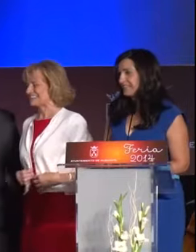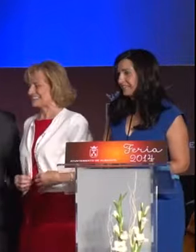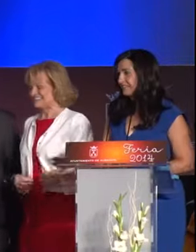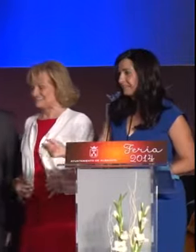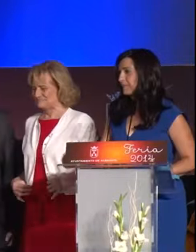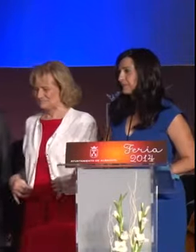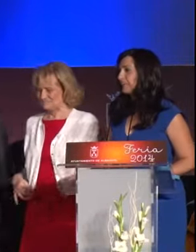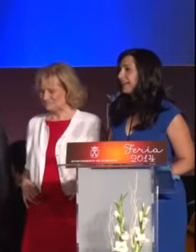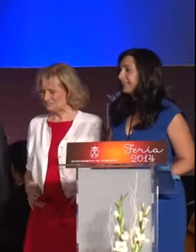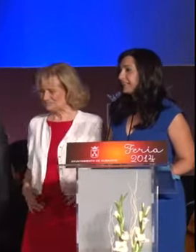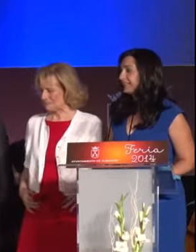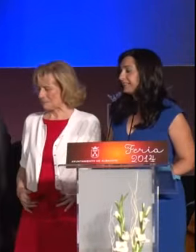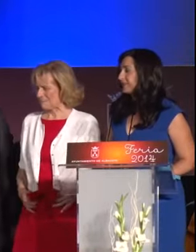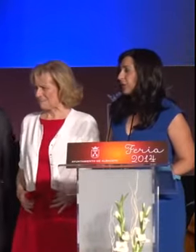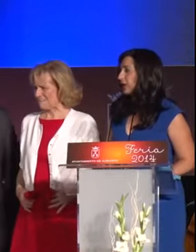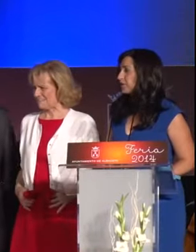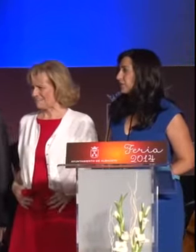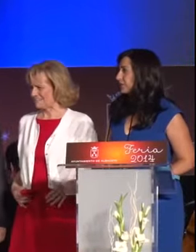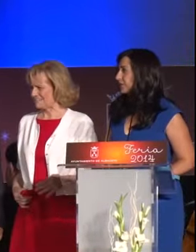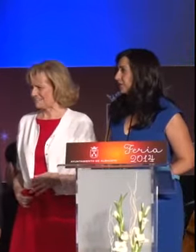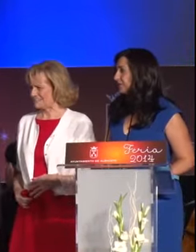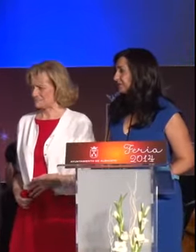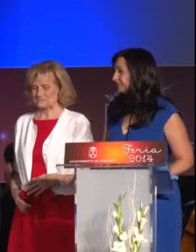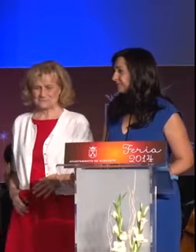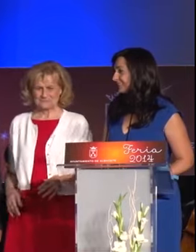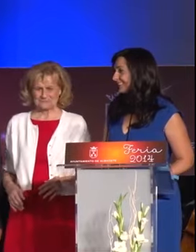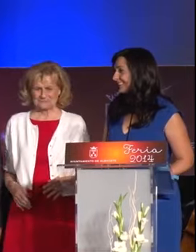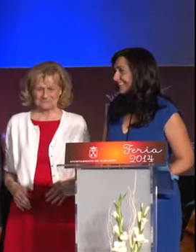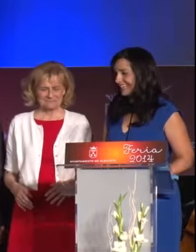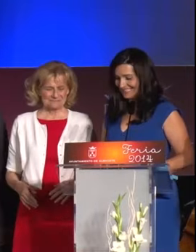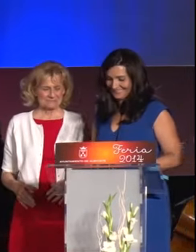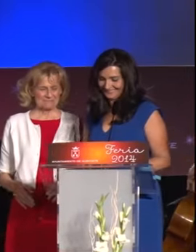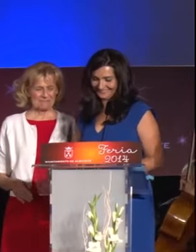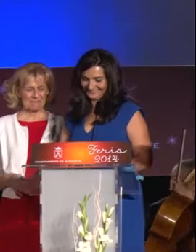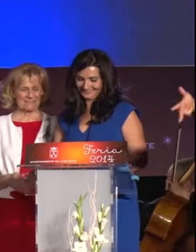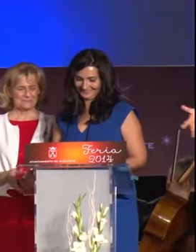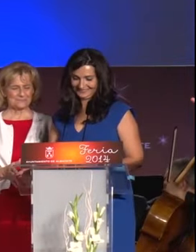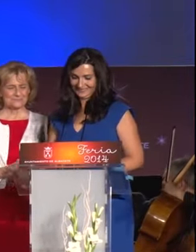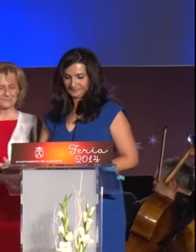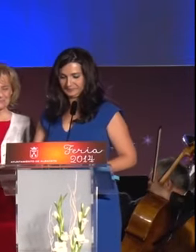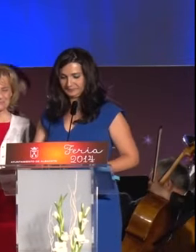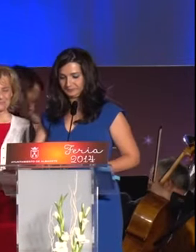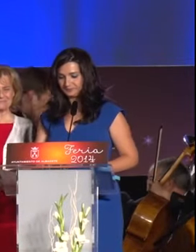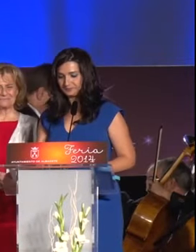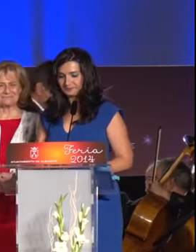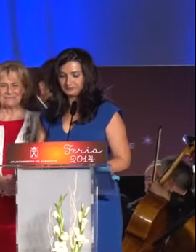Gracias. Ahora sí, ya podéis bajar y colocaros en vuestro sitio. Gracias.